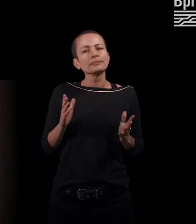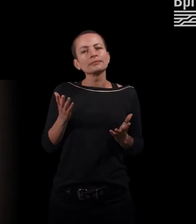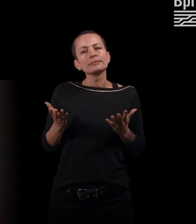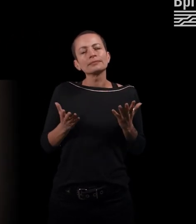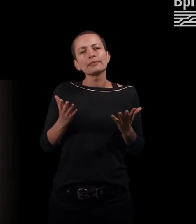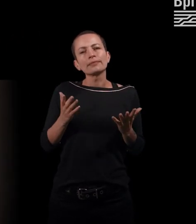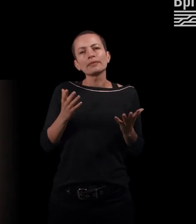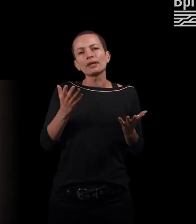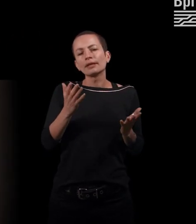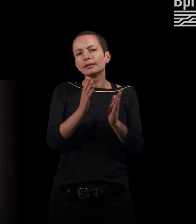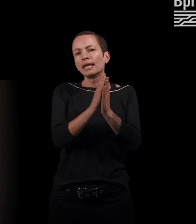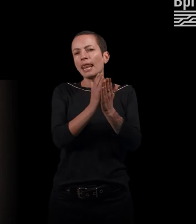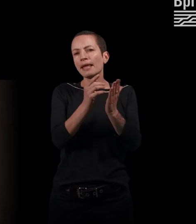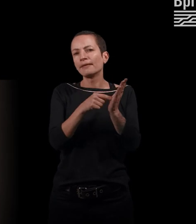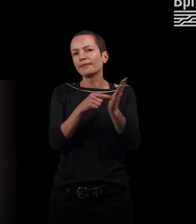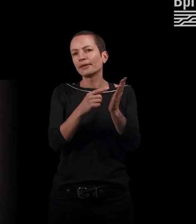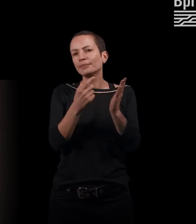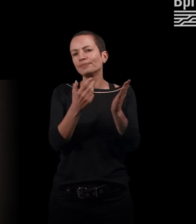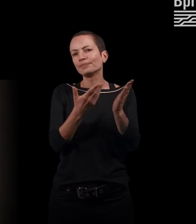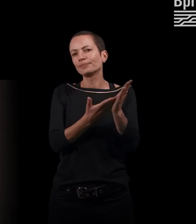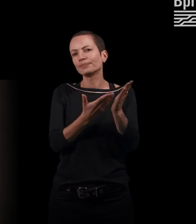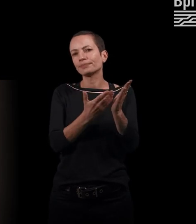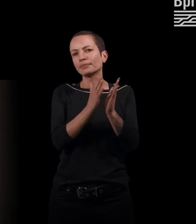Est-ce que ce livre est un livre